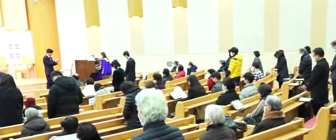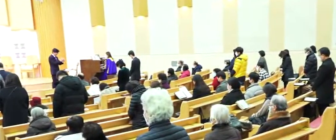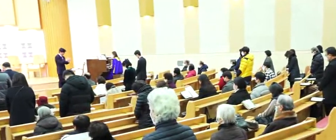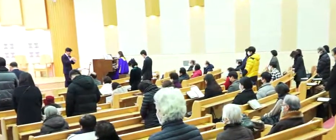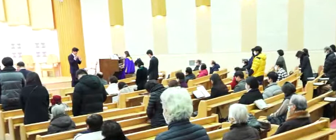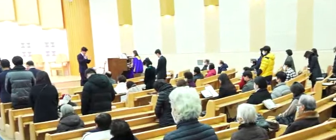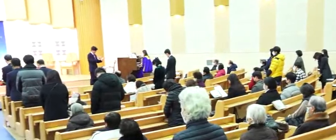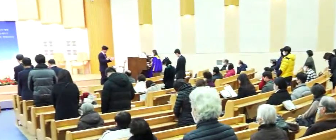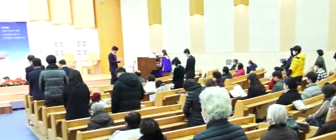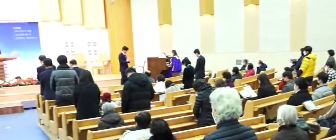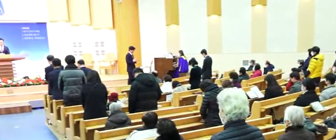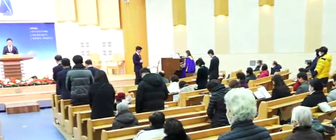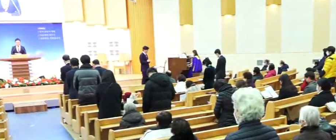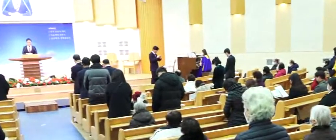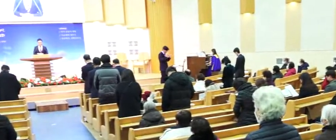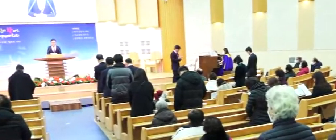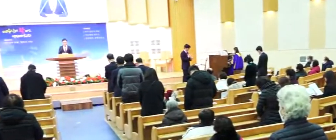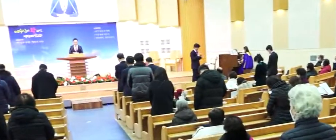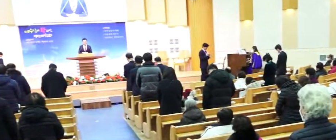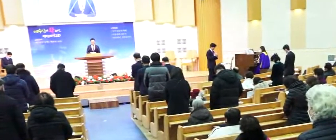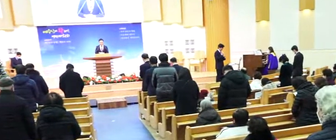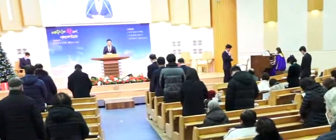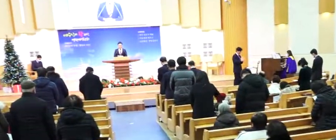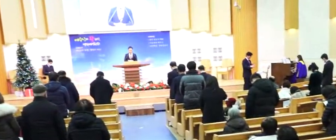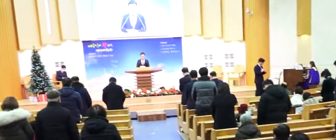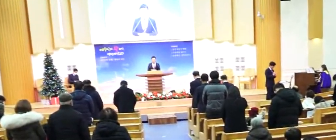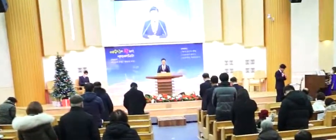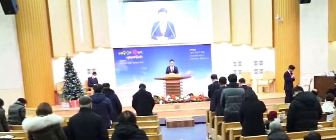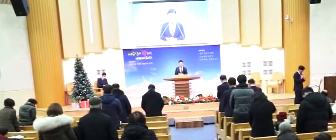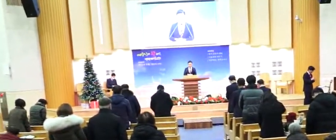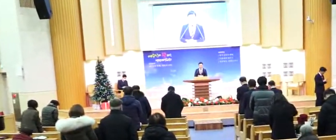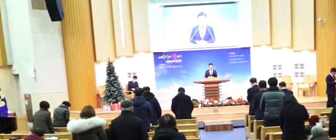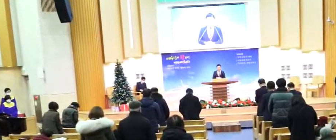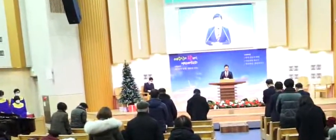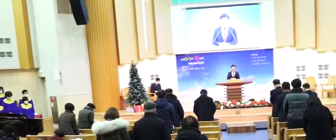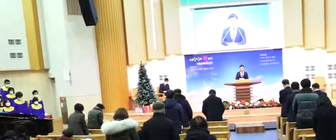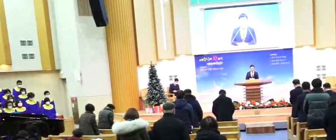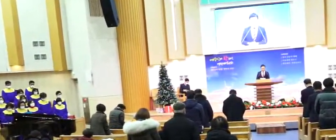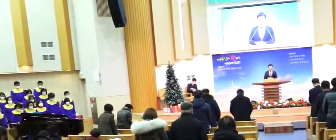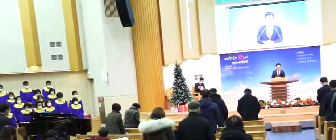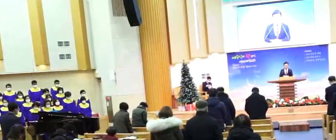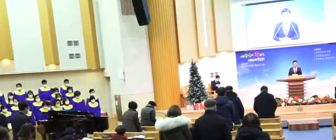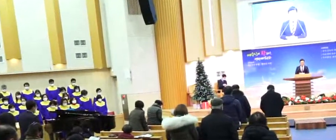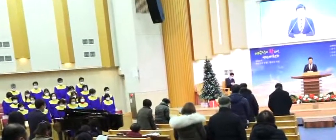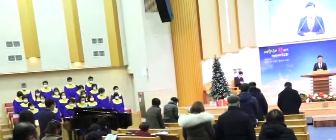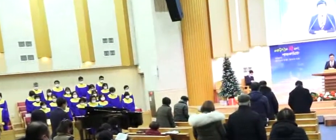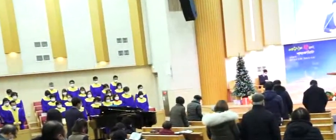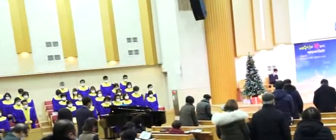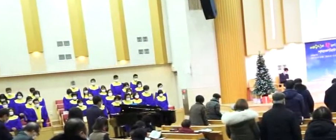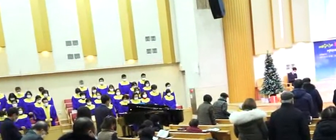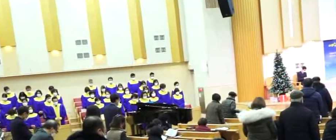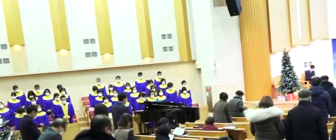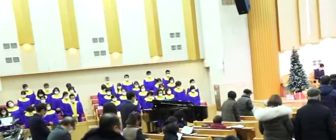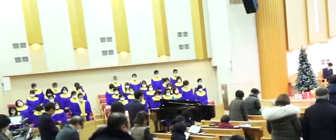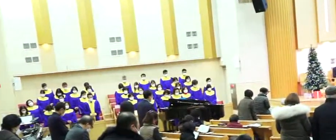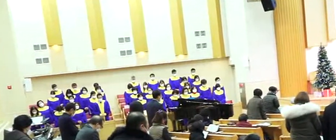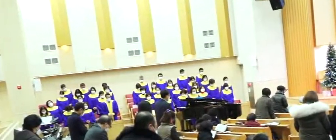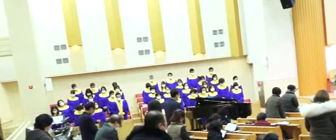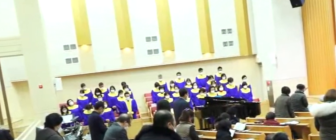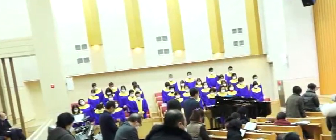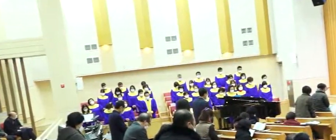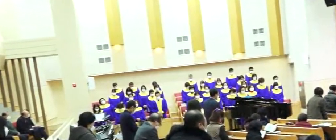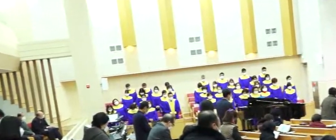주님이 말씀하시는 대로 섬기는 자로서 이름 없이 빛도 없이 섬기며 하나님의 복음을 증거하고 하나님